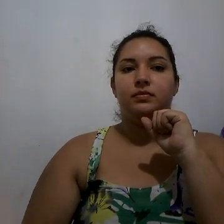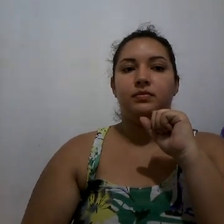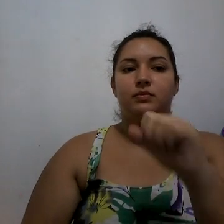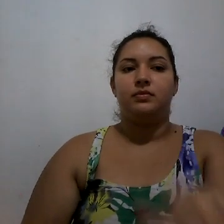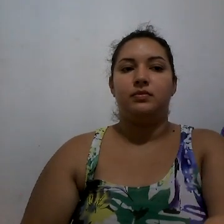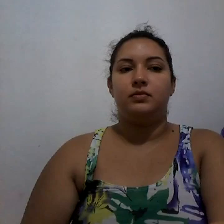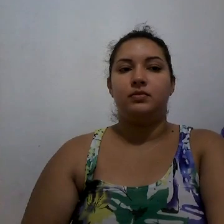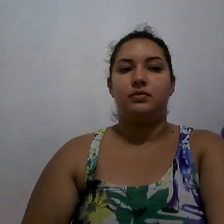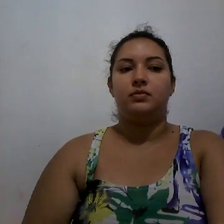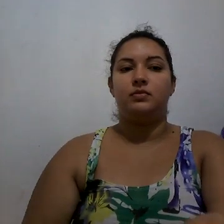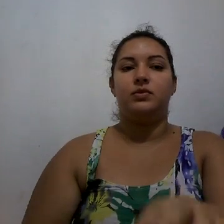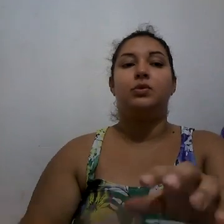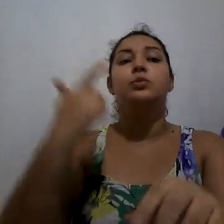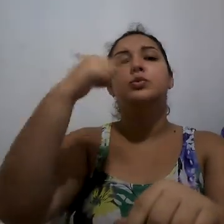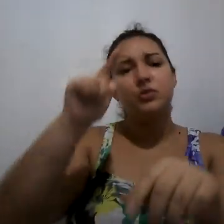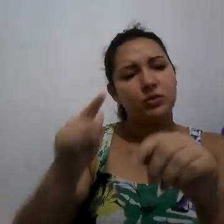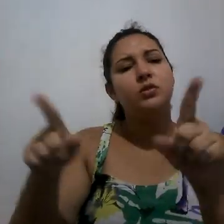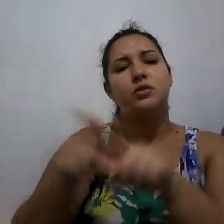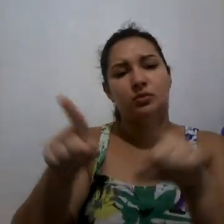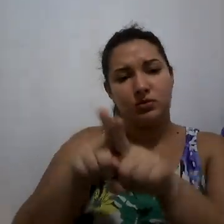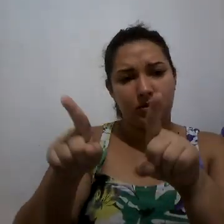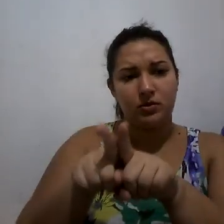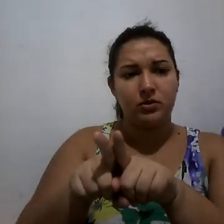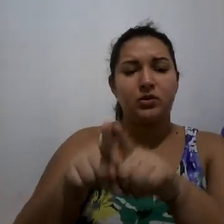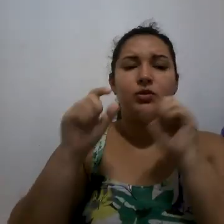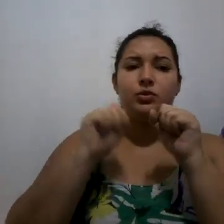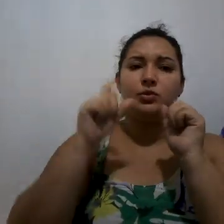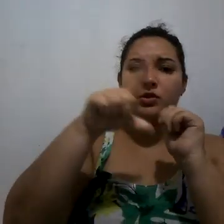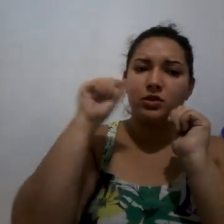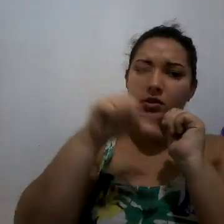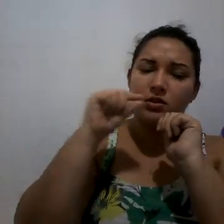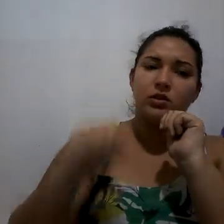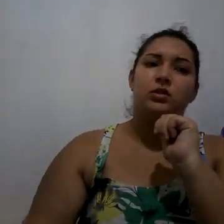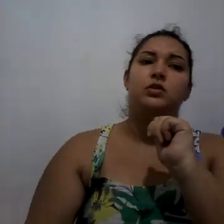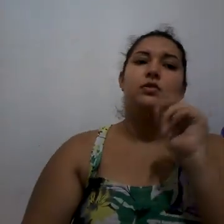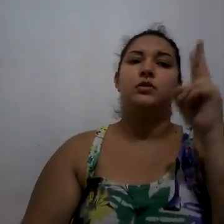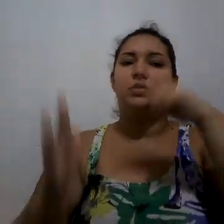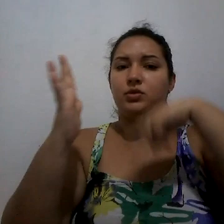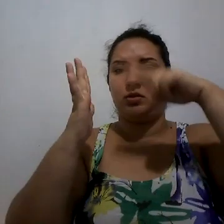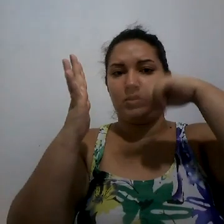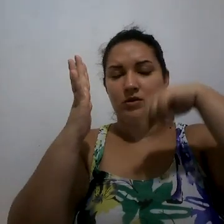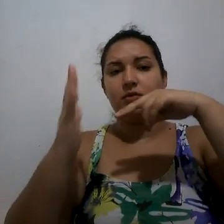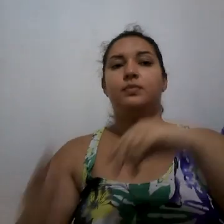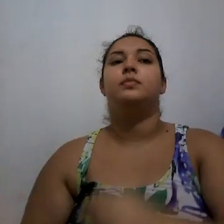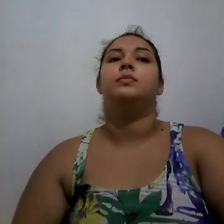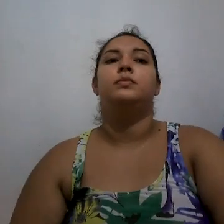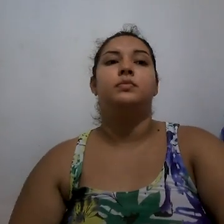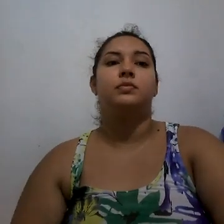Uma outra coisa também que podemos estar ali classificando essa análise é com relação ao nível